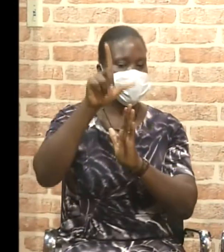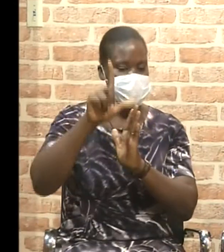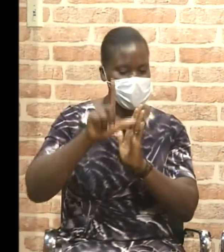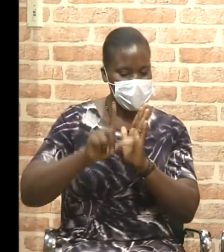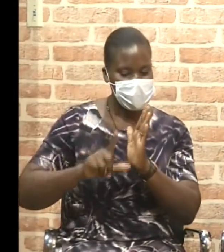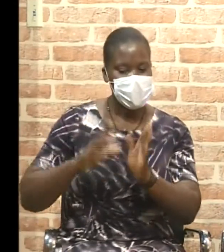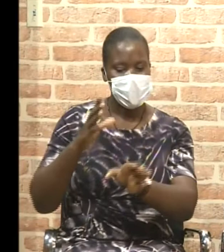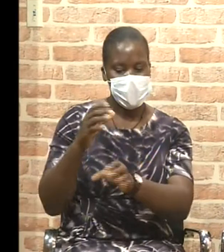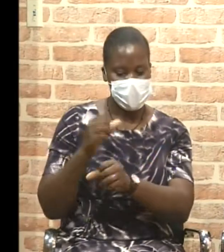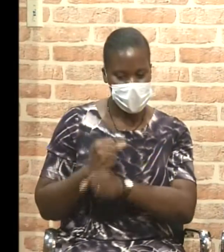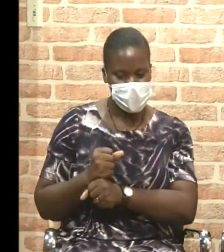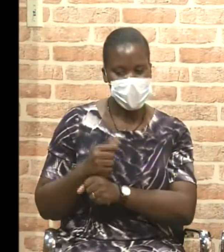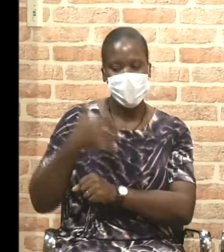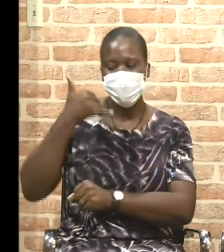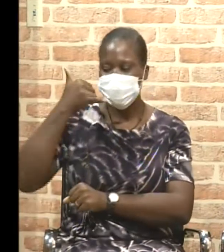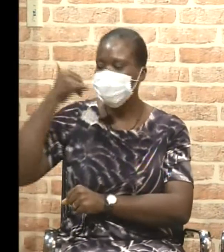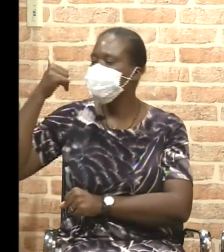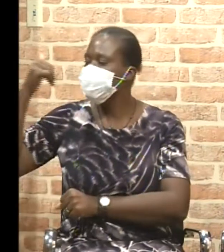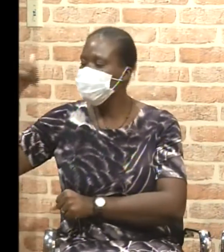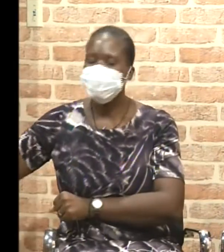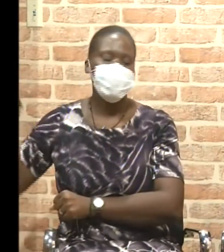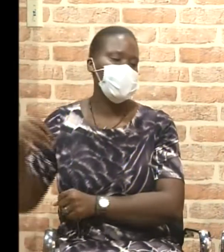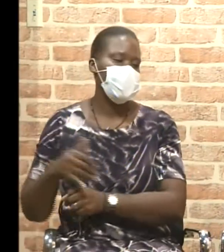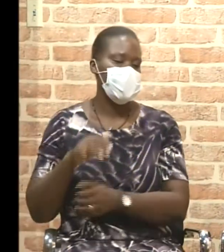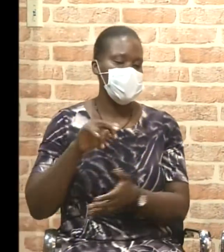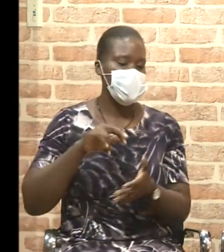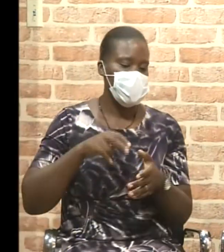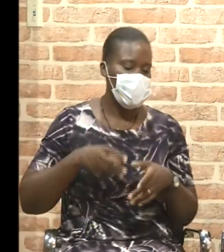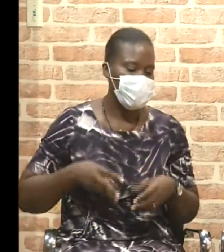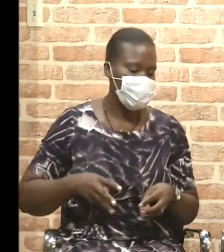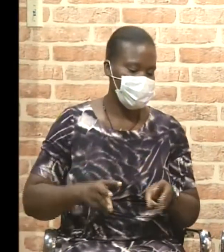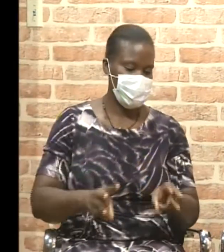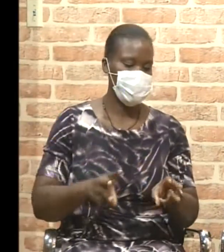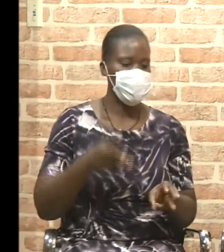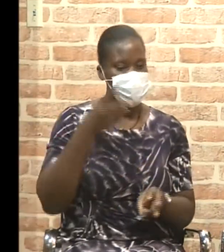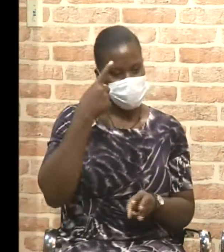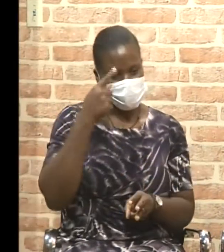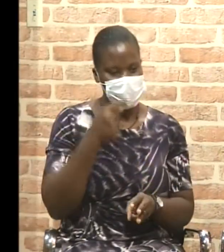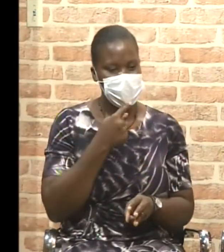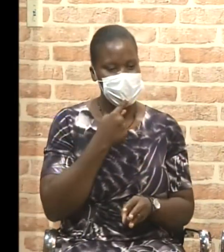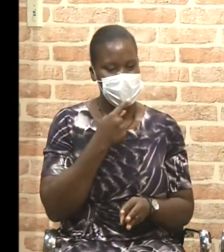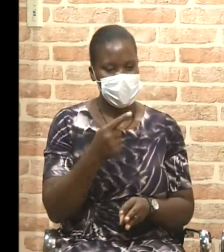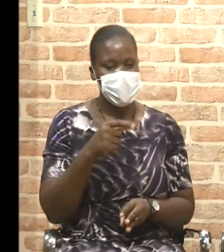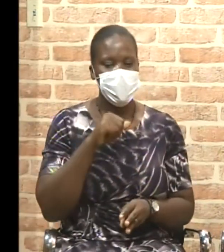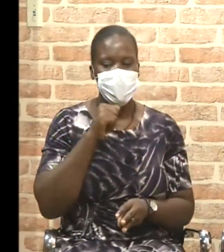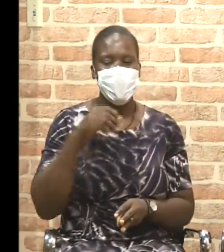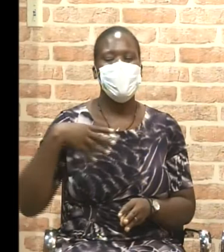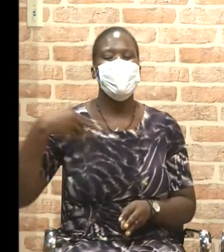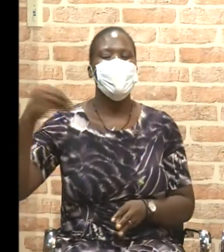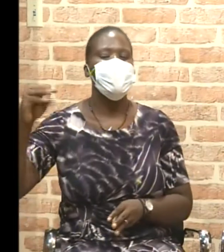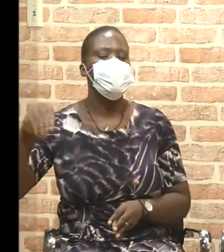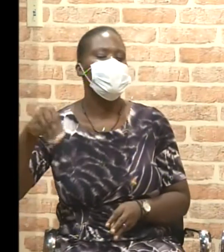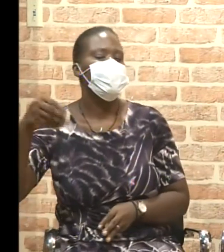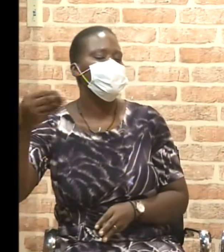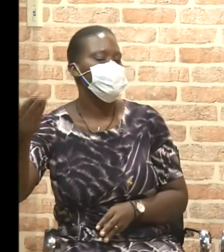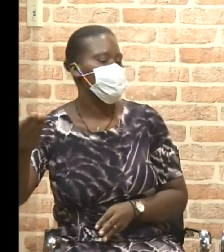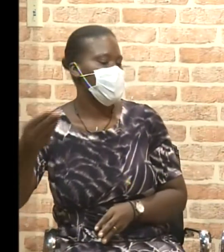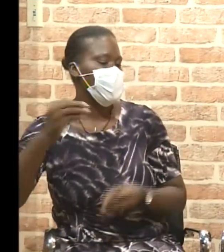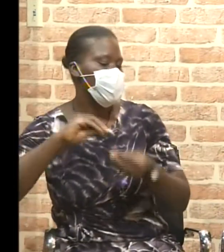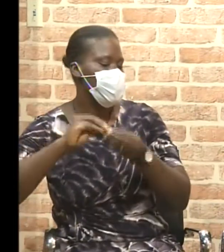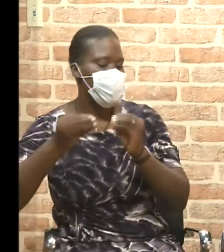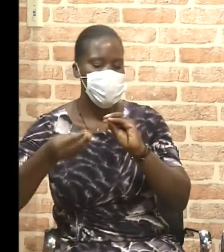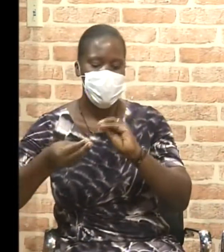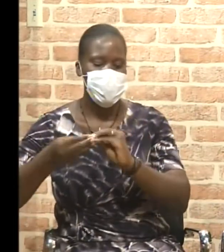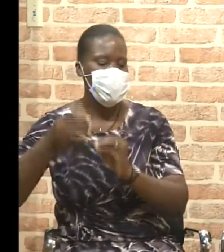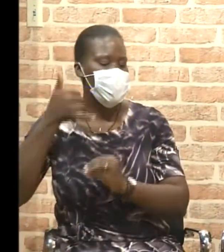t'apprend donc nous même nous t'ap relé yo directement c'est une façon pour nous dire pour moun yo vraiment pas al bay moun que yo pas connait numéro NIF